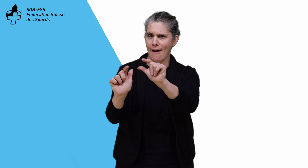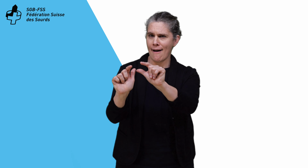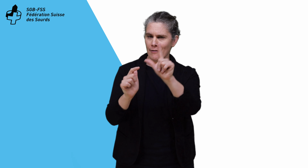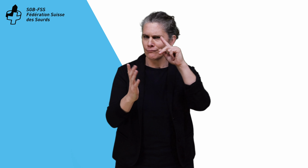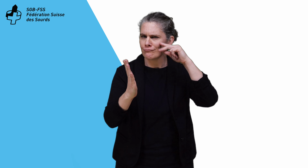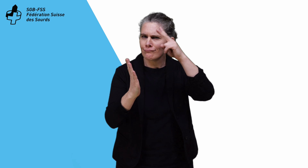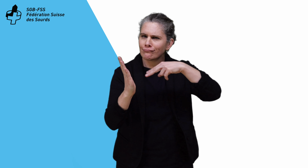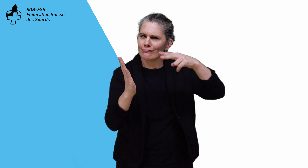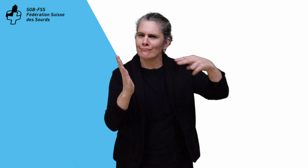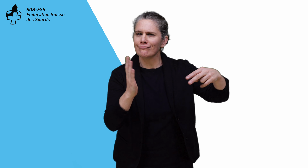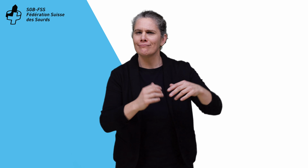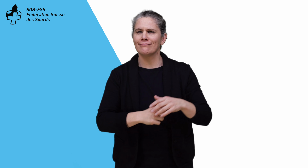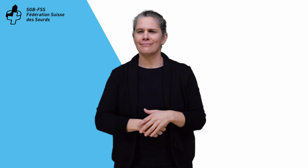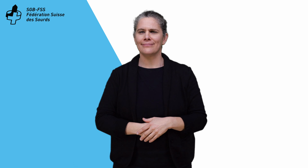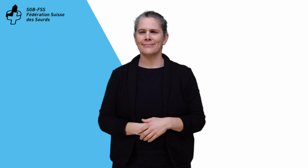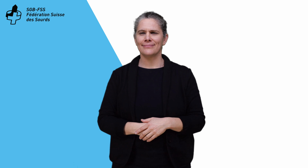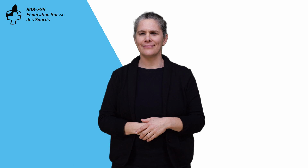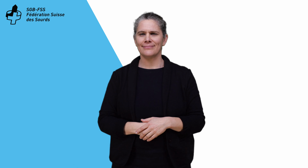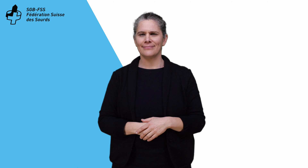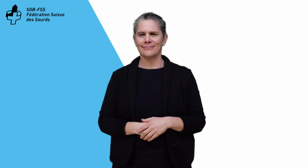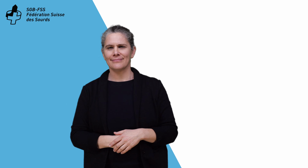faits et chiffres dans l'étude sur le marché du travail.